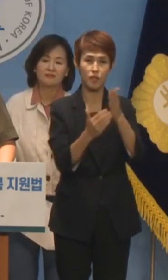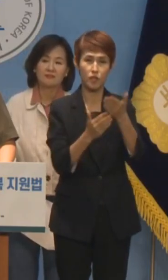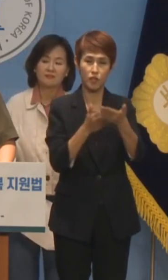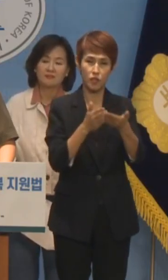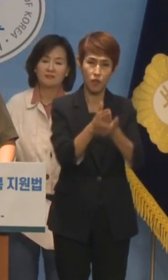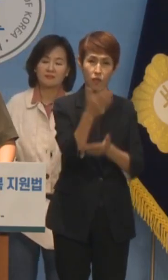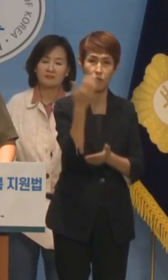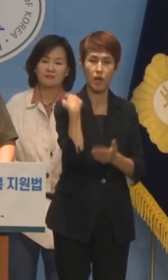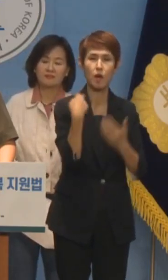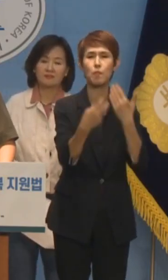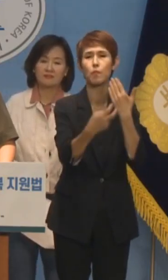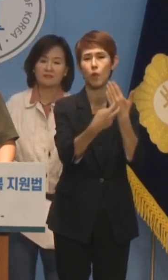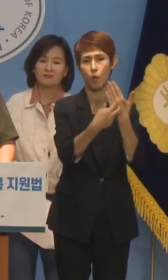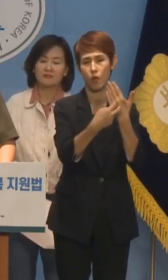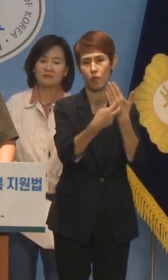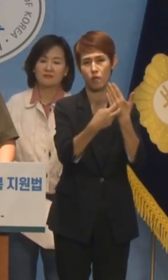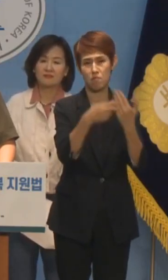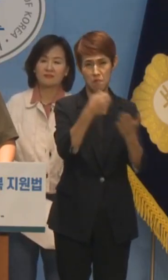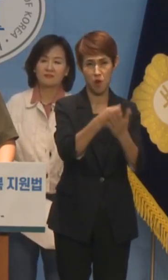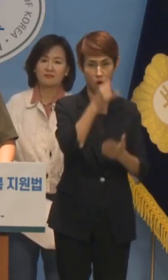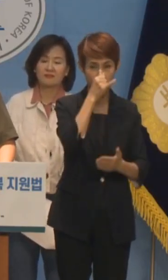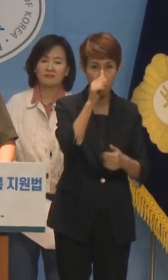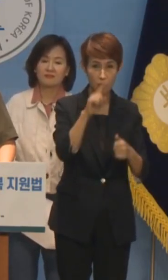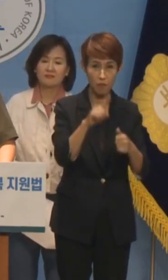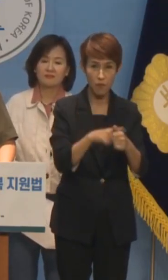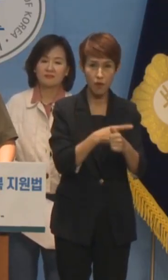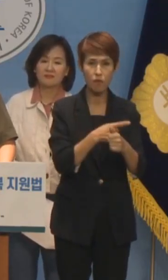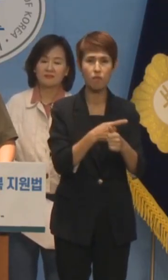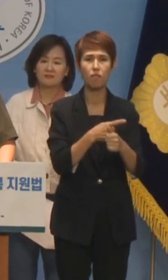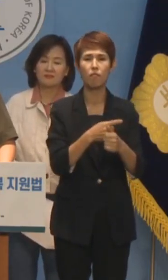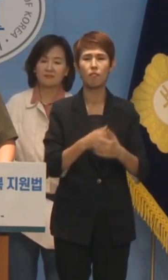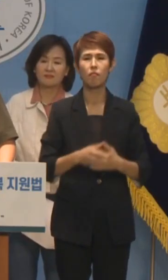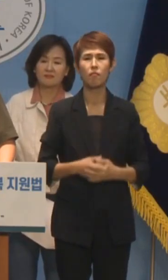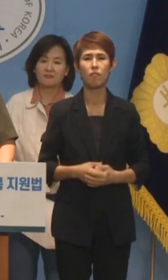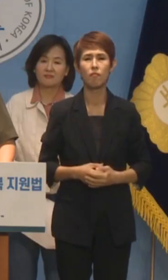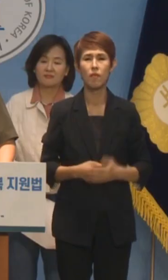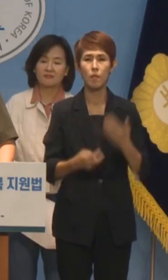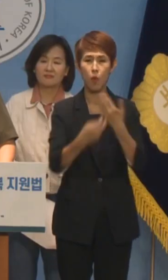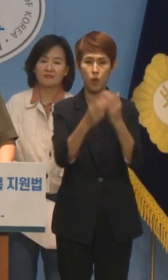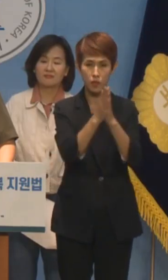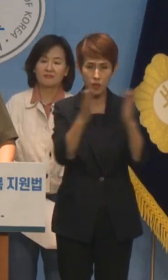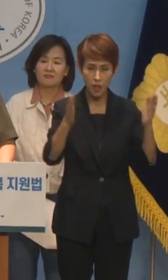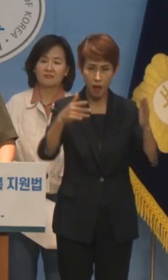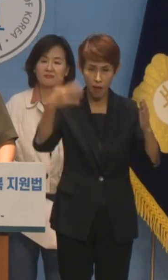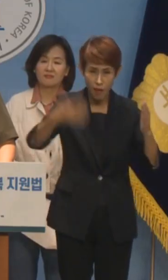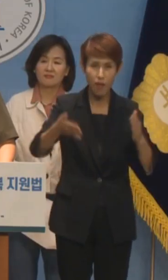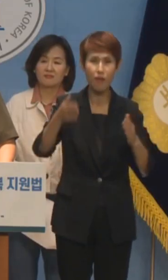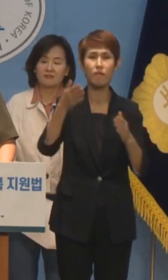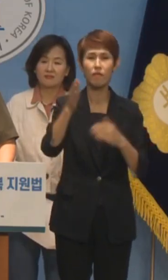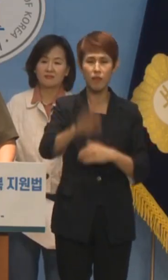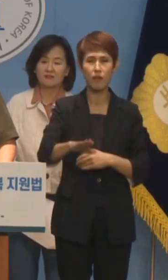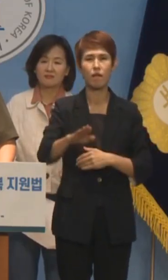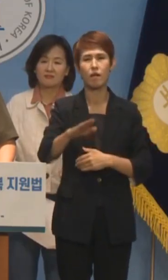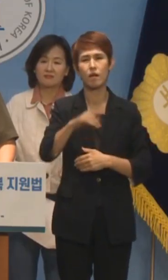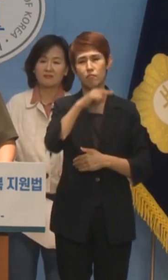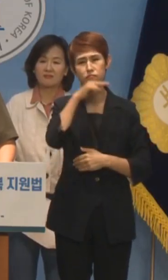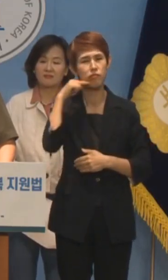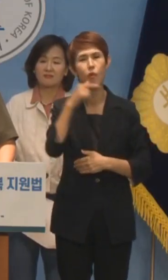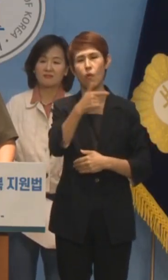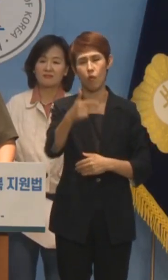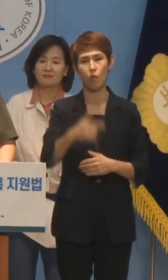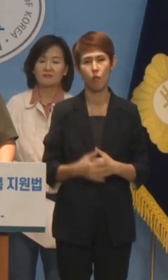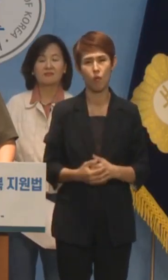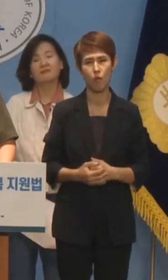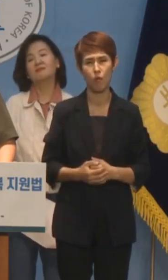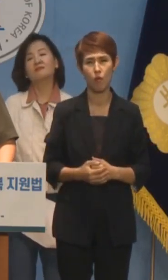비정상적인 운영 결과로 개원을 통한 정식 진료도 시작도 해보기 전에 적자폭이 증가와 함께